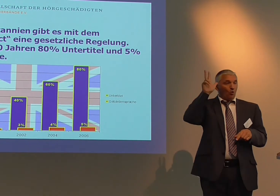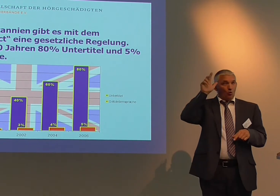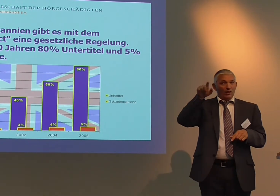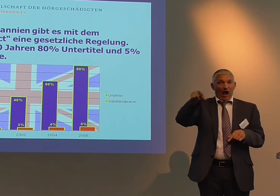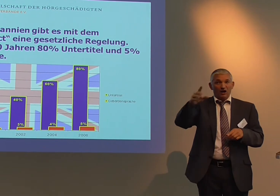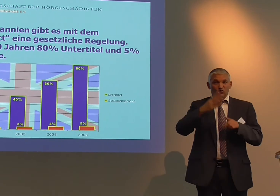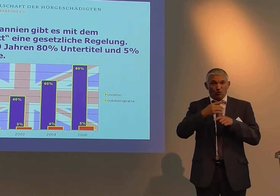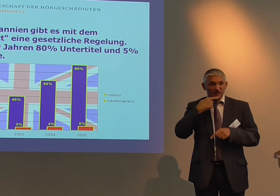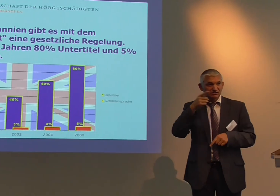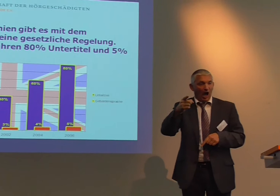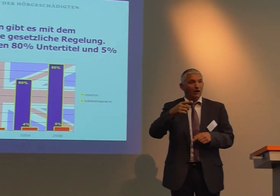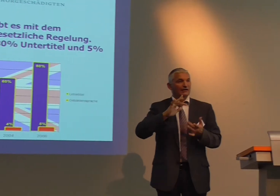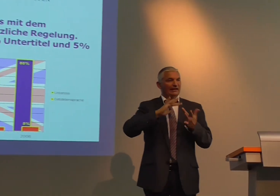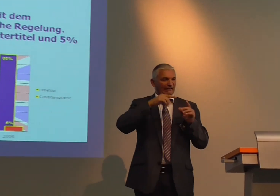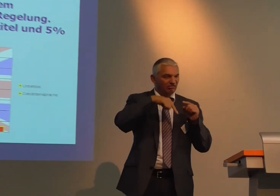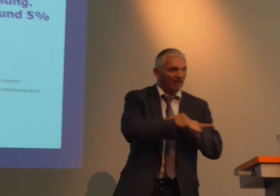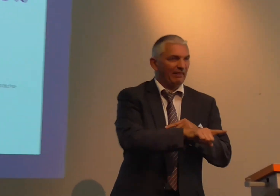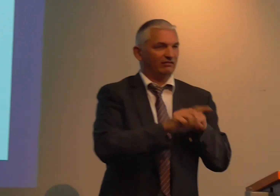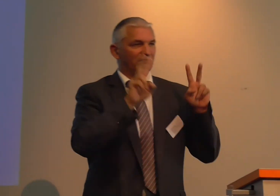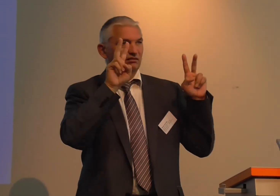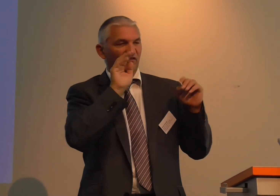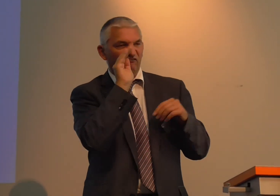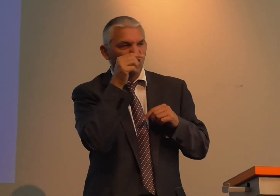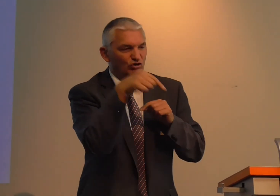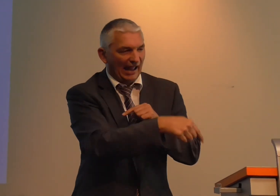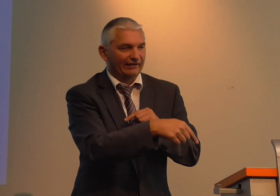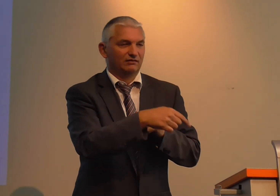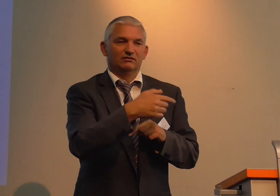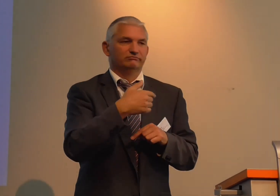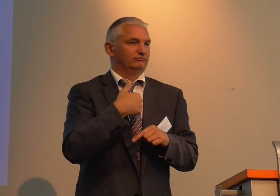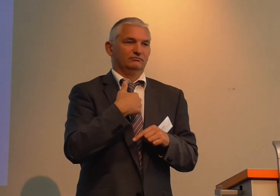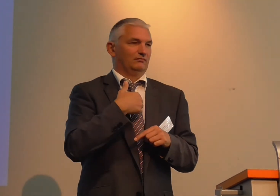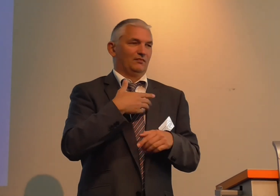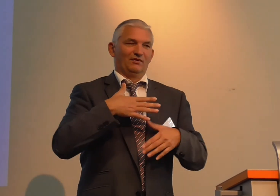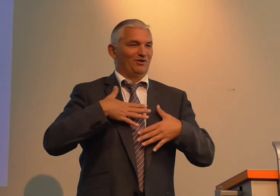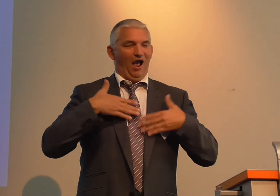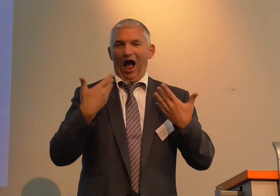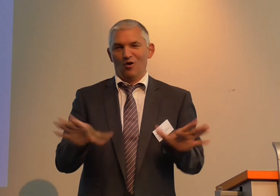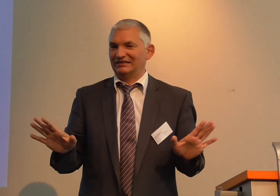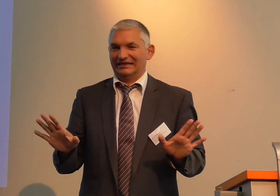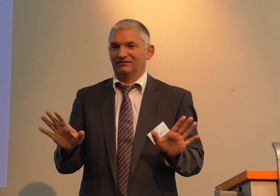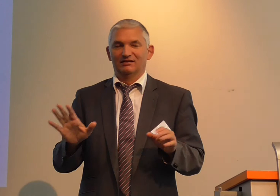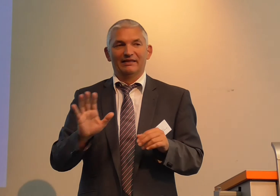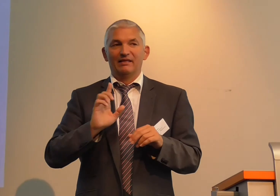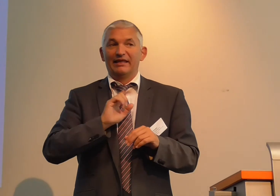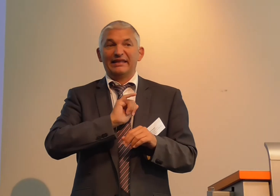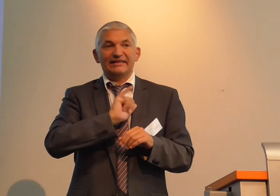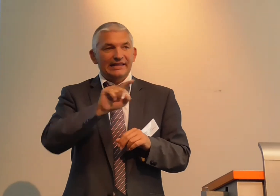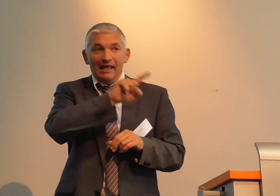Aber Uli Hase hat schon darauf hingewiesen, im Internet und ganz versteckt sollte dieses Programm oder dieses Angebot nicht vorgehalten